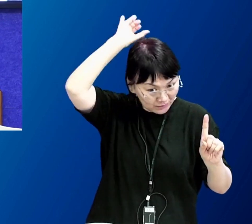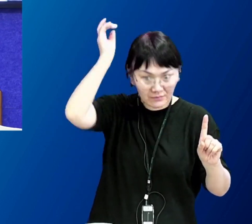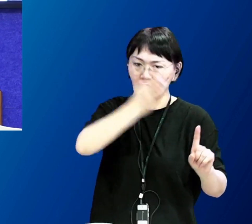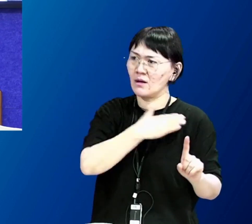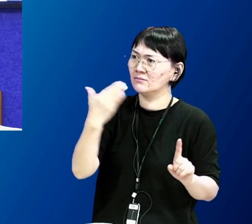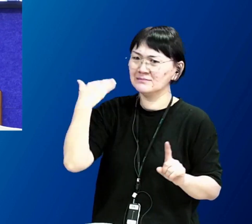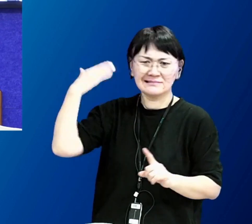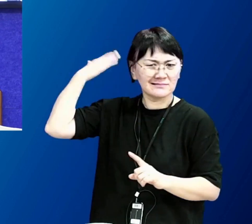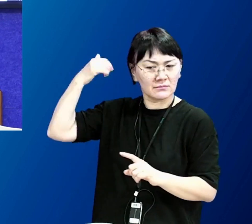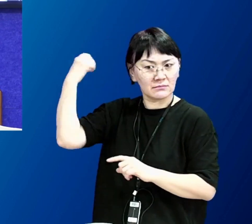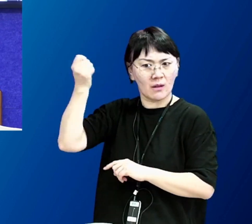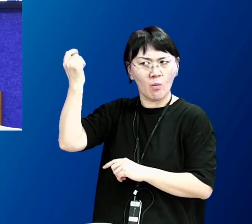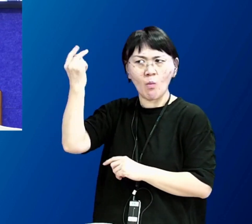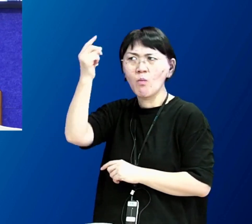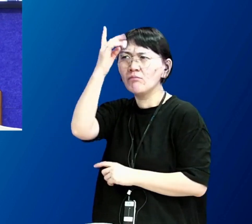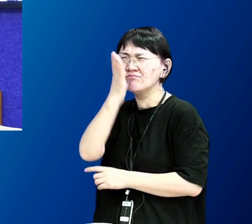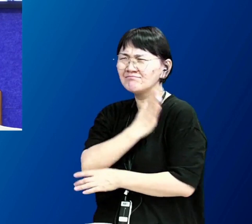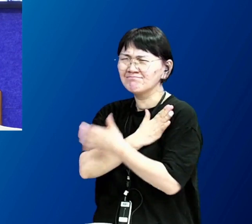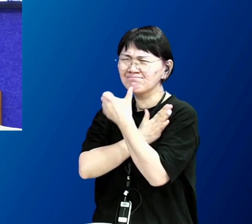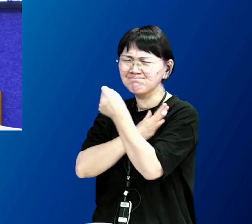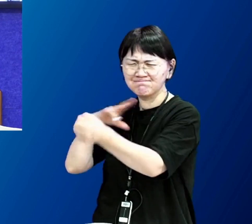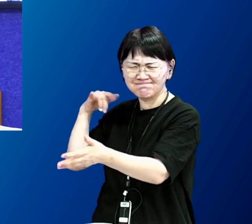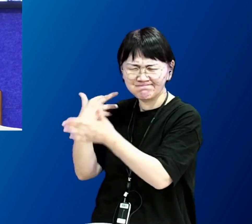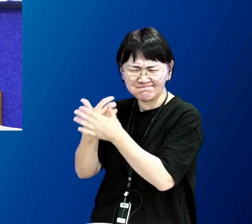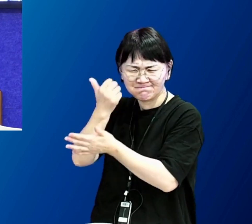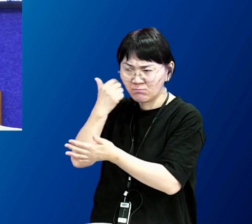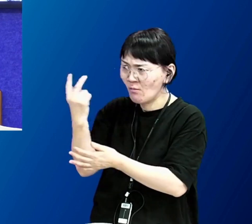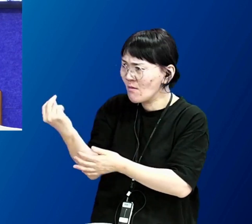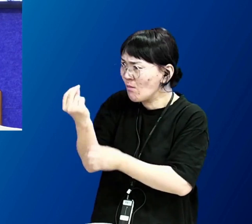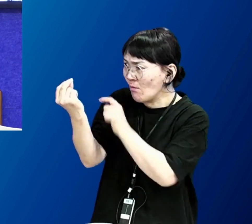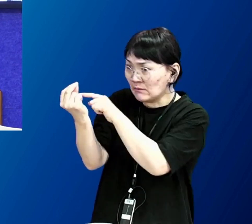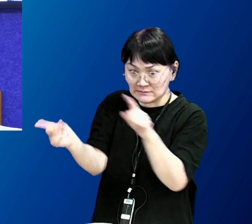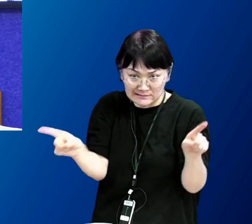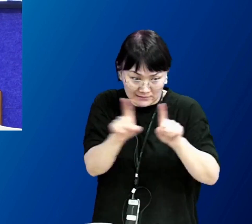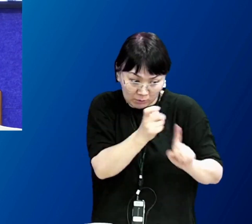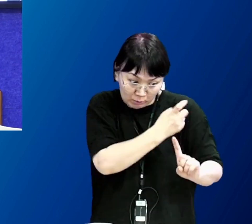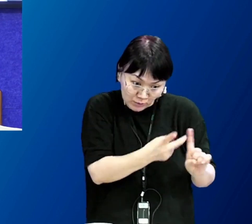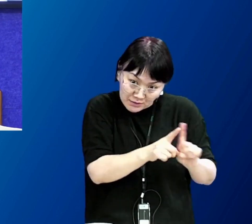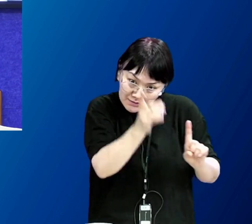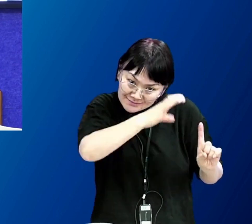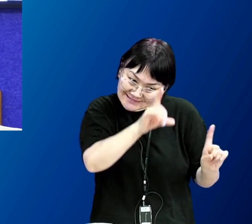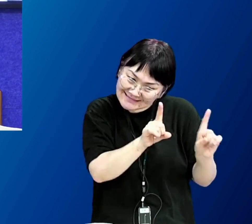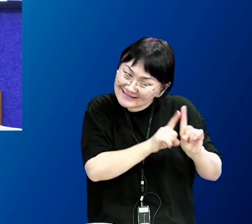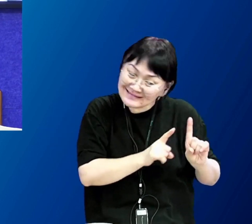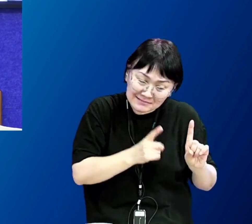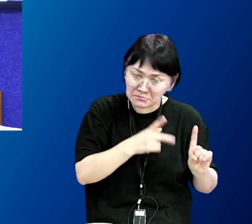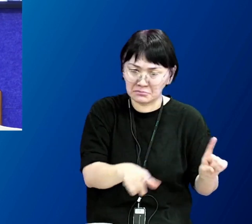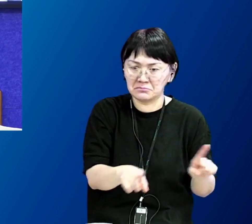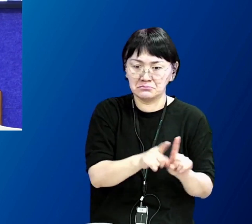Давидч үнэнчээр дагаагүй гэж хэлсэн байгааз. Ягаад үнэнчээр дагаж чадаагүй бол?